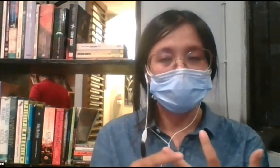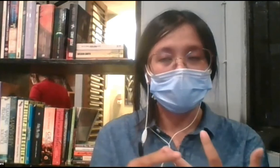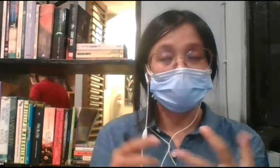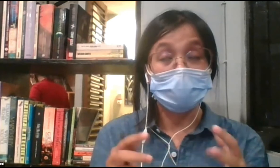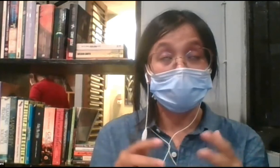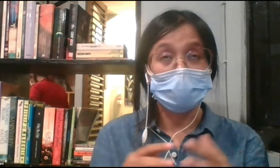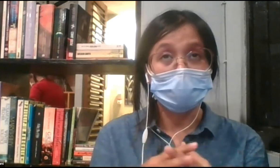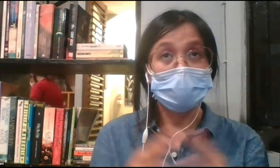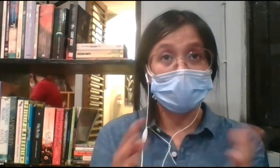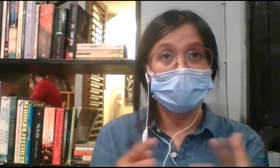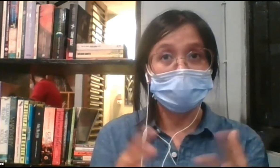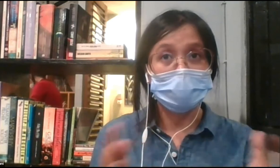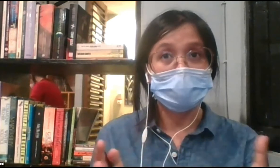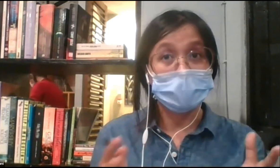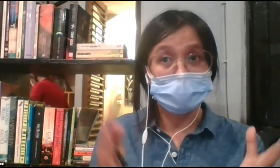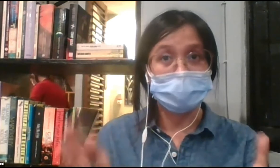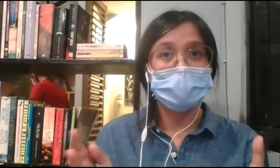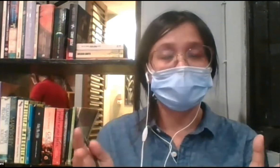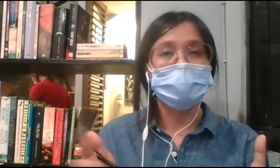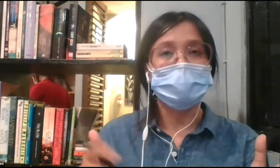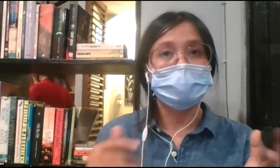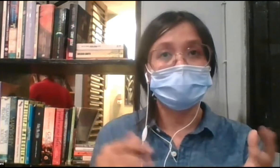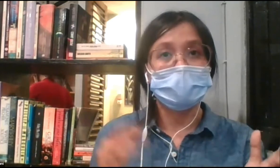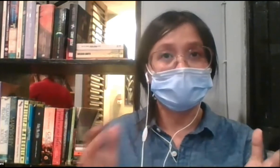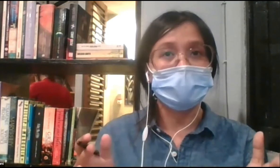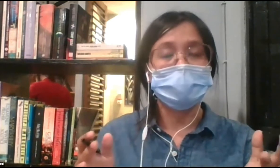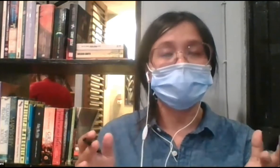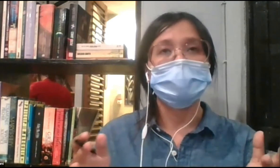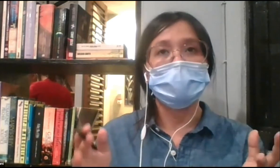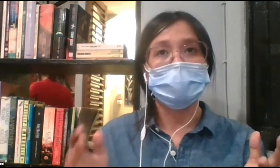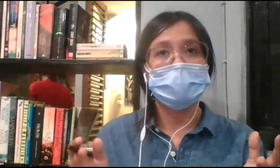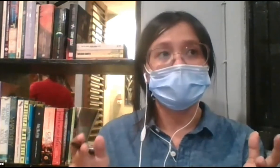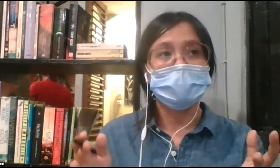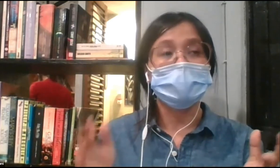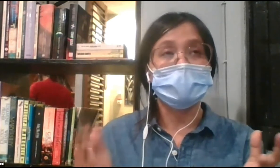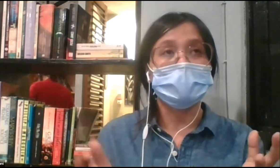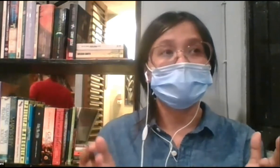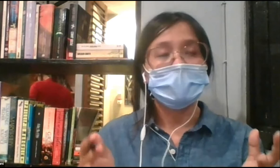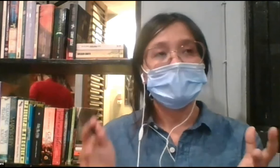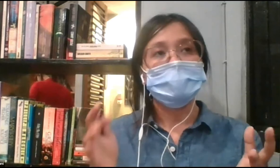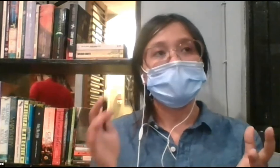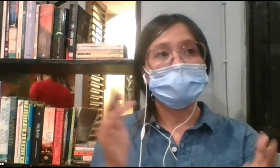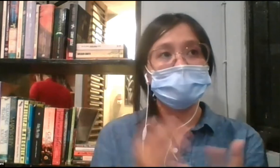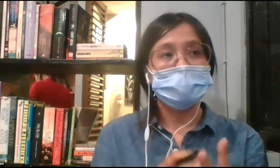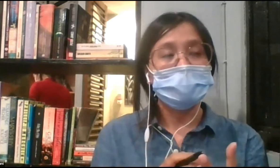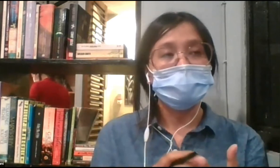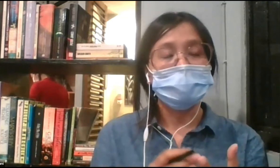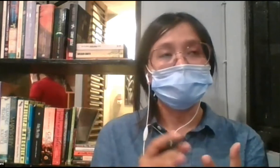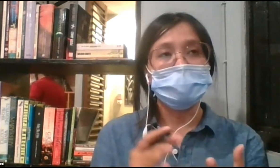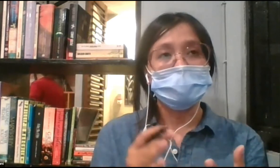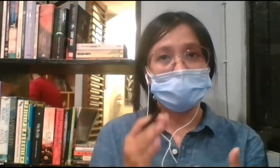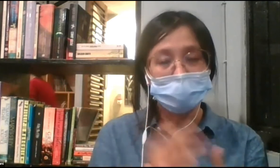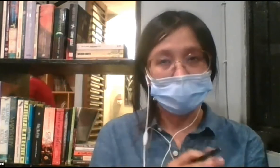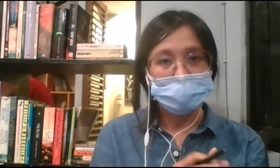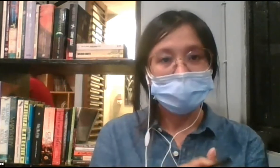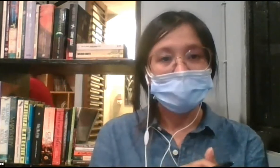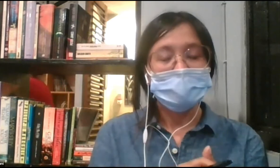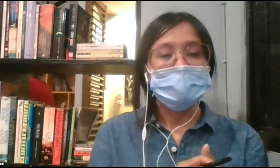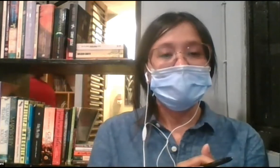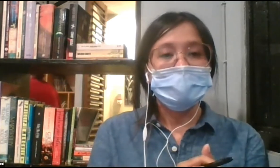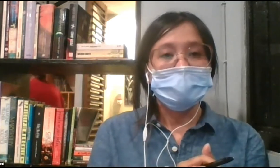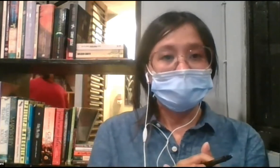koran gitu, atau koran atau media cetak ya, Facebook cetak ya, bukan offline tapi cetak, media cetak maupun media